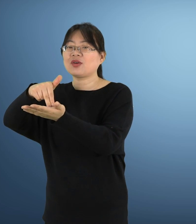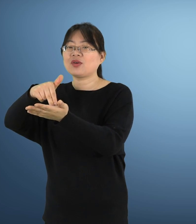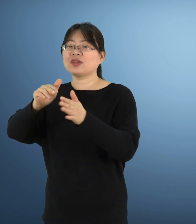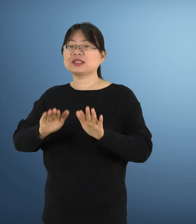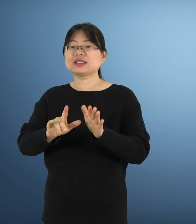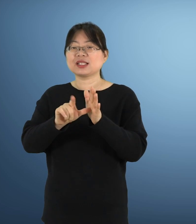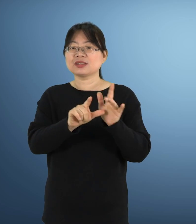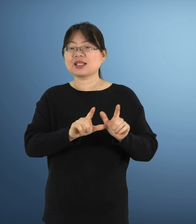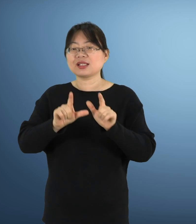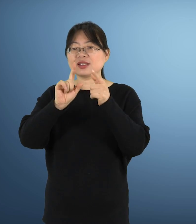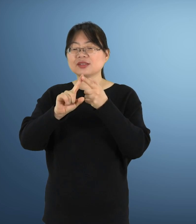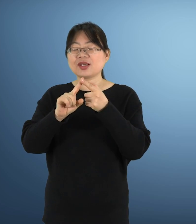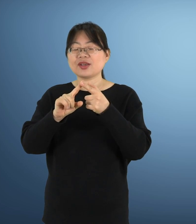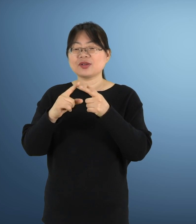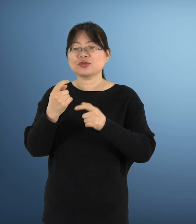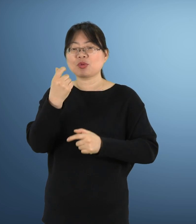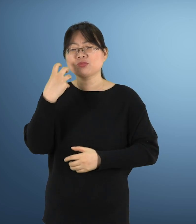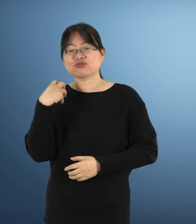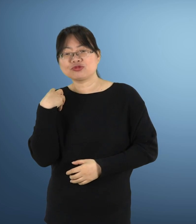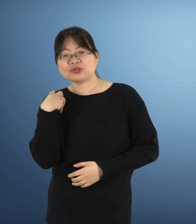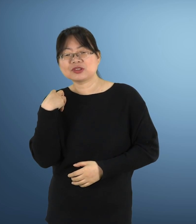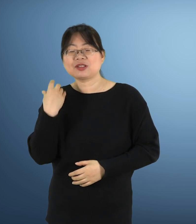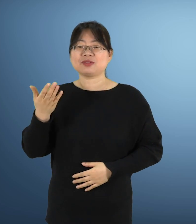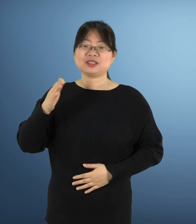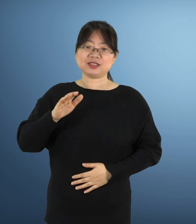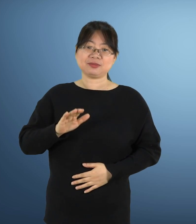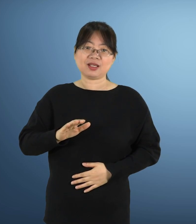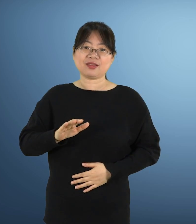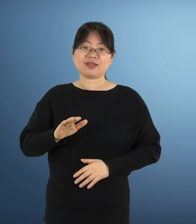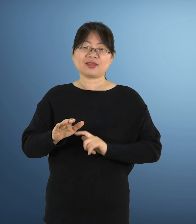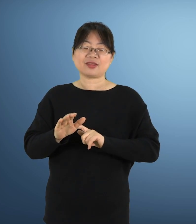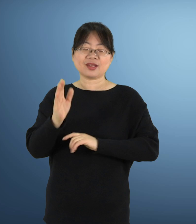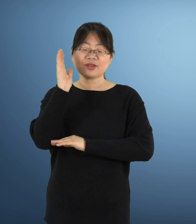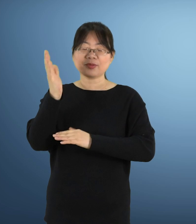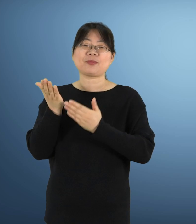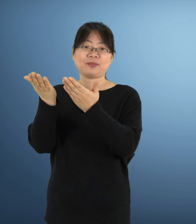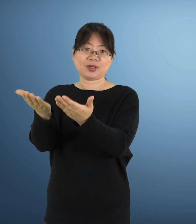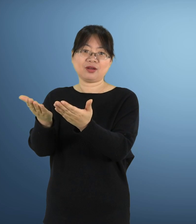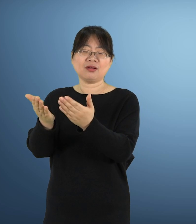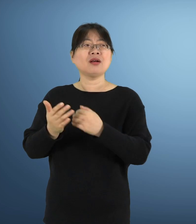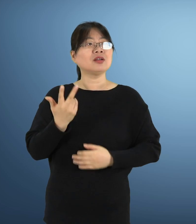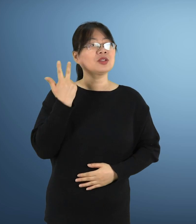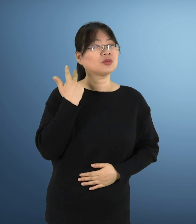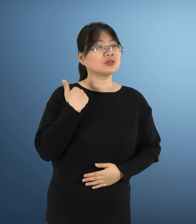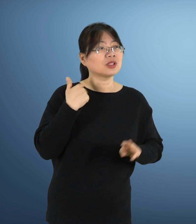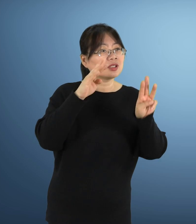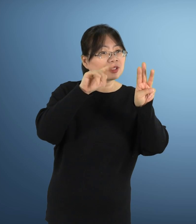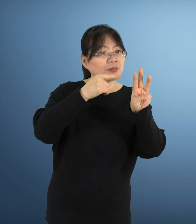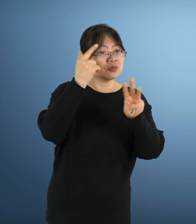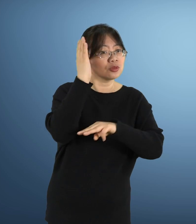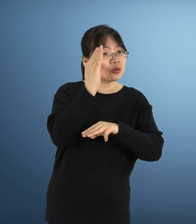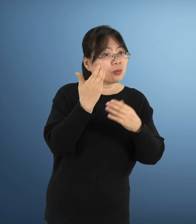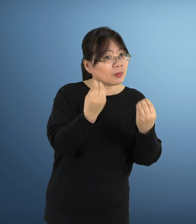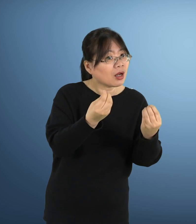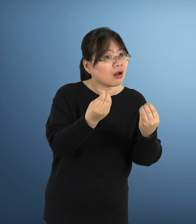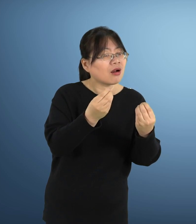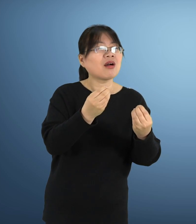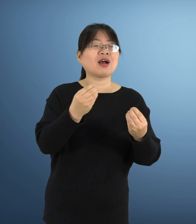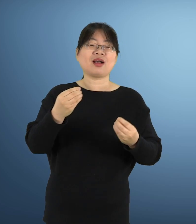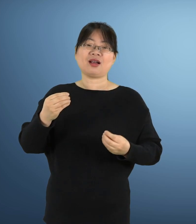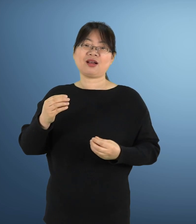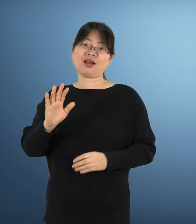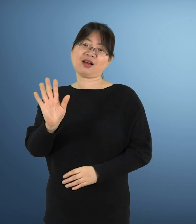들었죠. 지난주 제가 3부 설교했죠? 안 했군요. 예. 혹